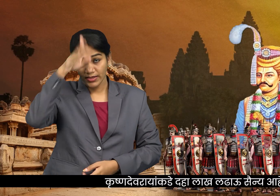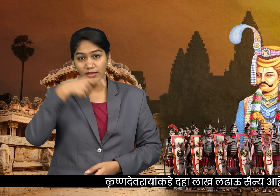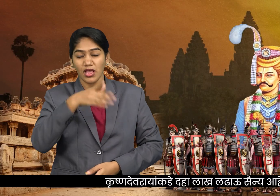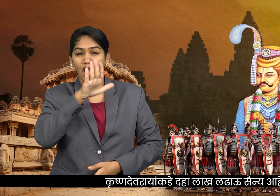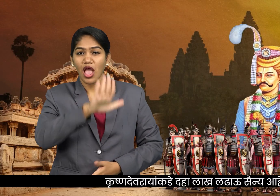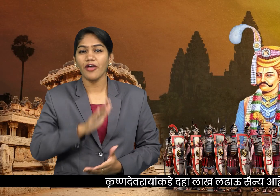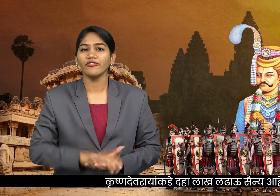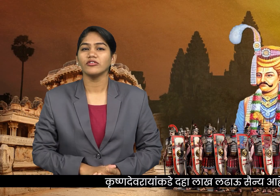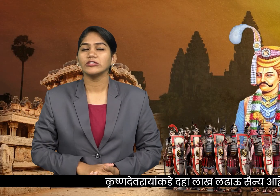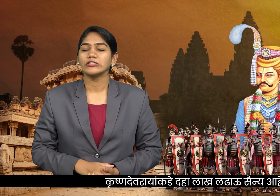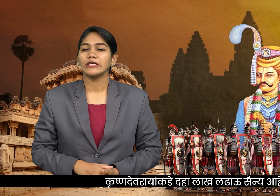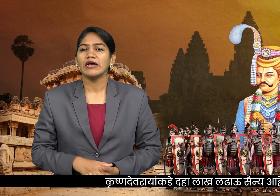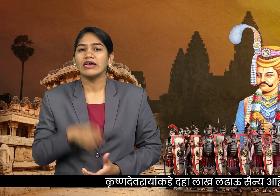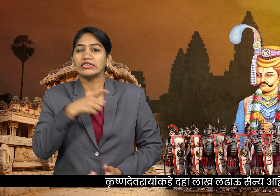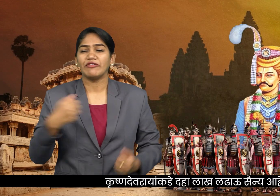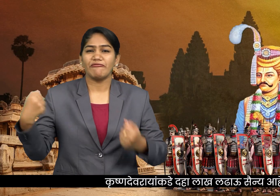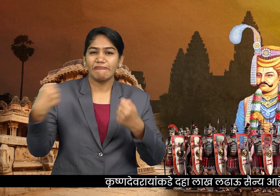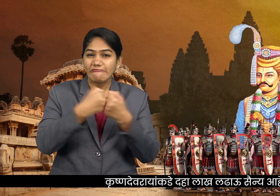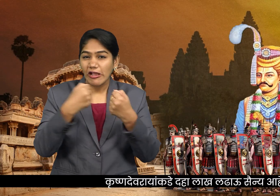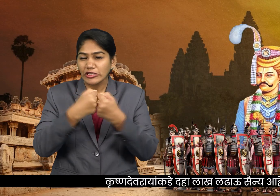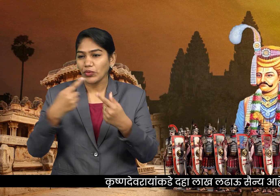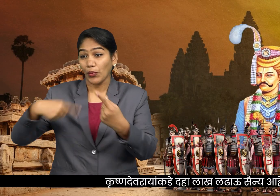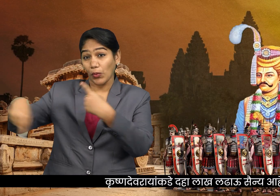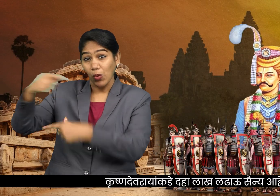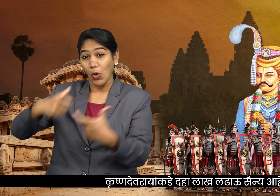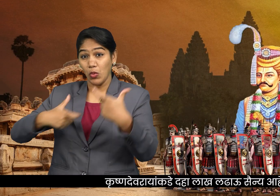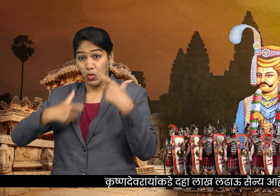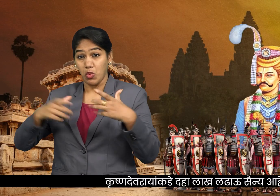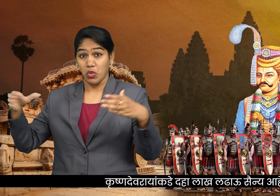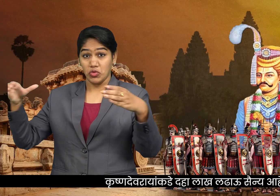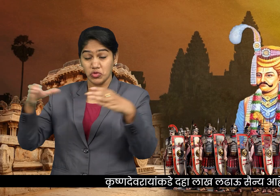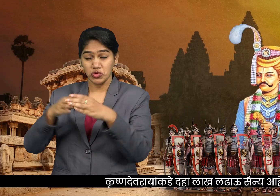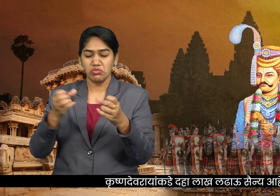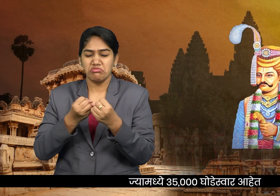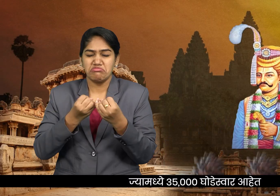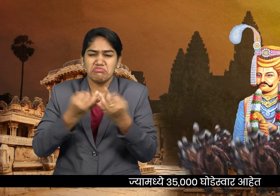कृष्णदेवरायकडे 10 लाख लढाऊ सैन्य आहे,